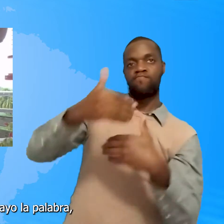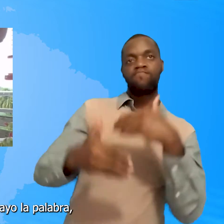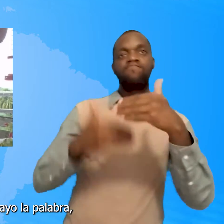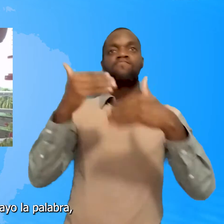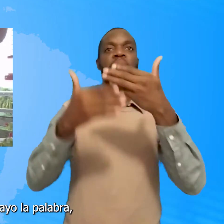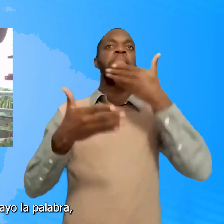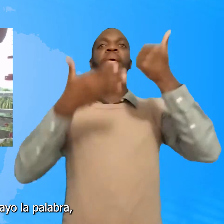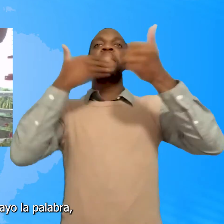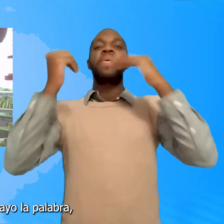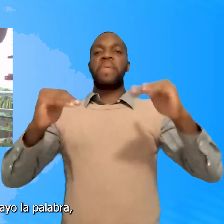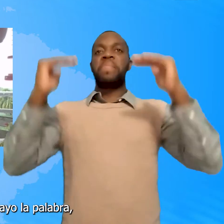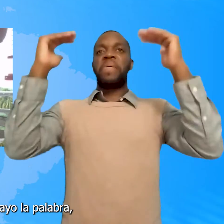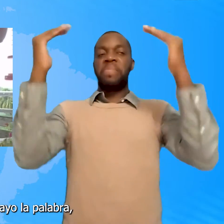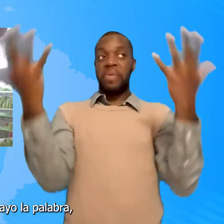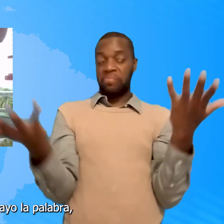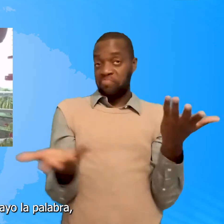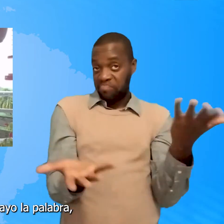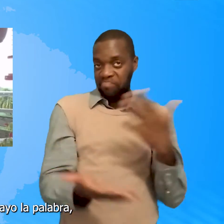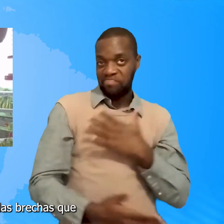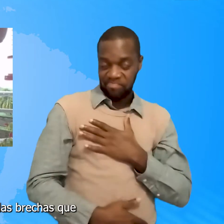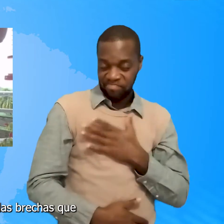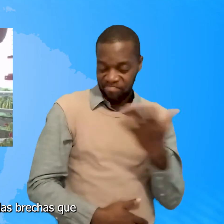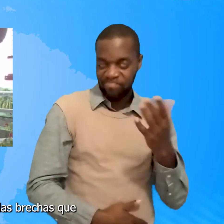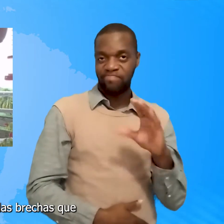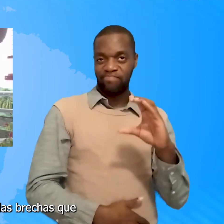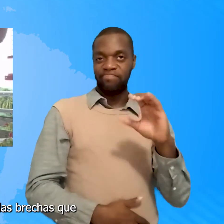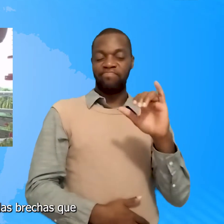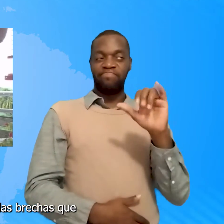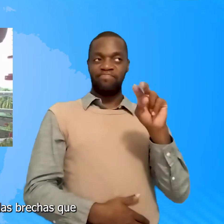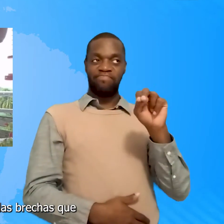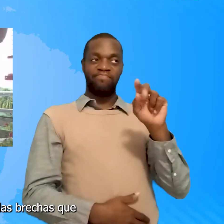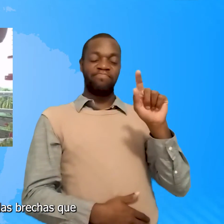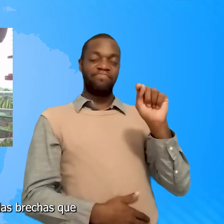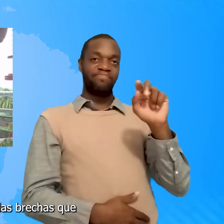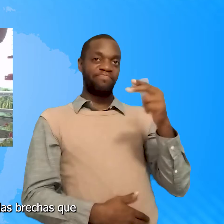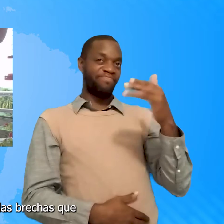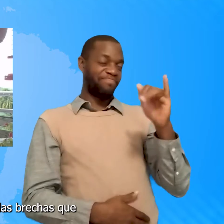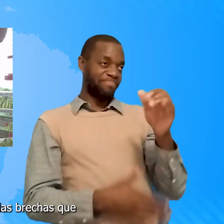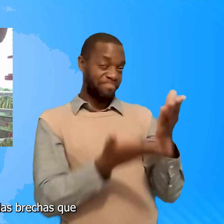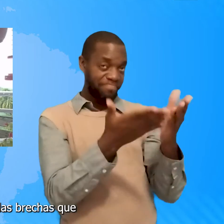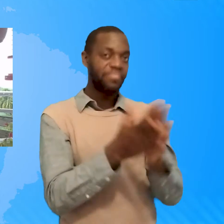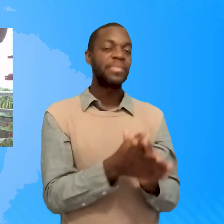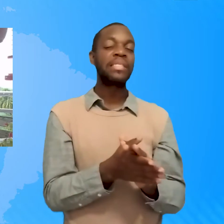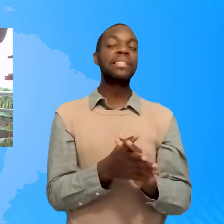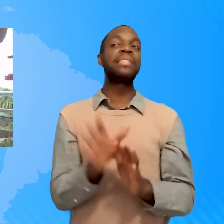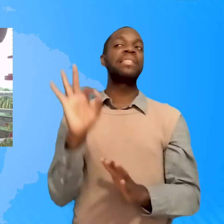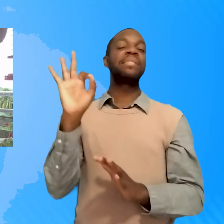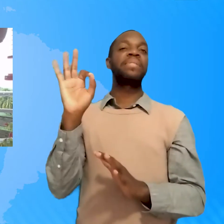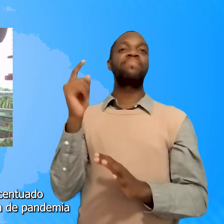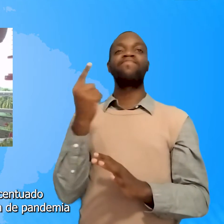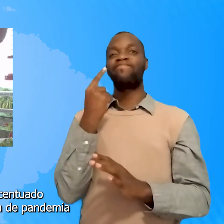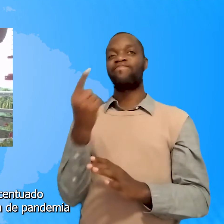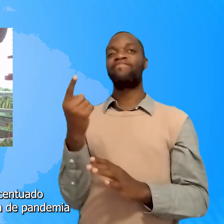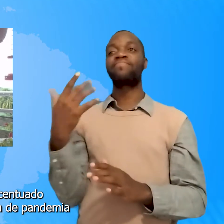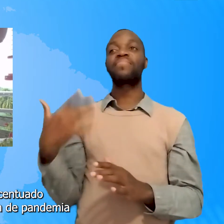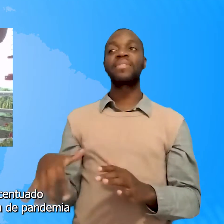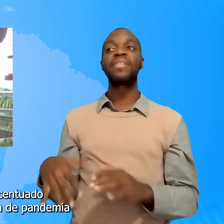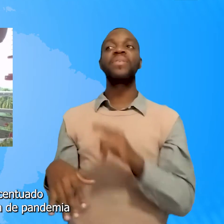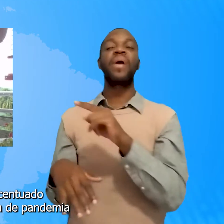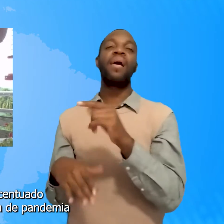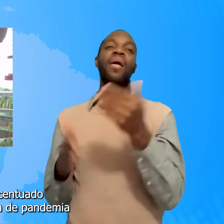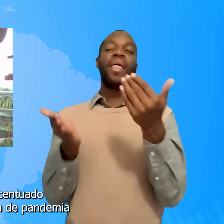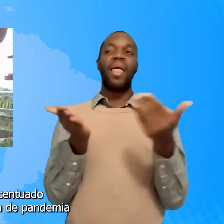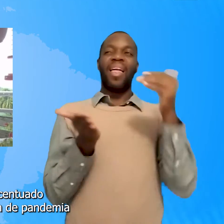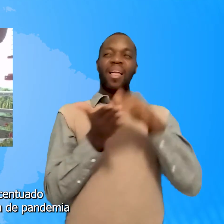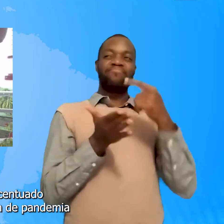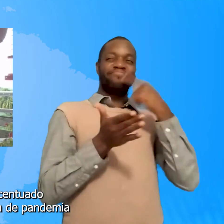Sí, bueno, subrayo la palabra, la gravedad de las brechas que ha